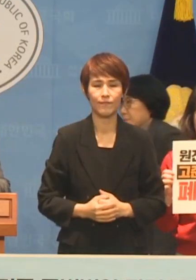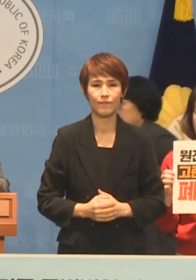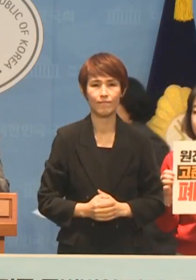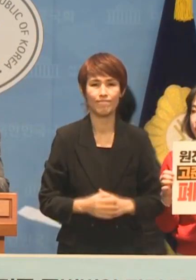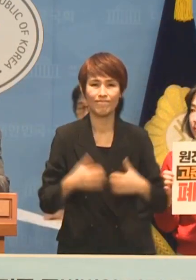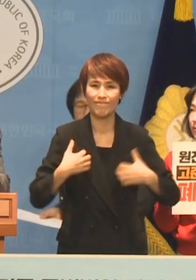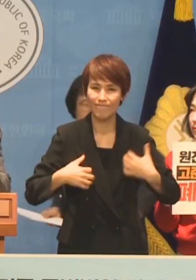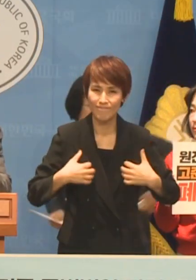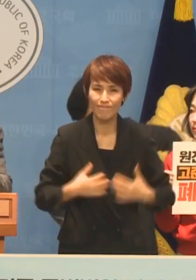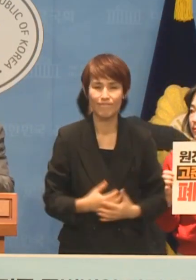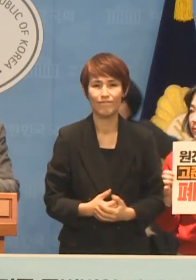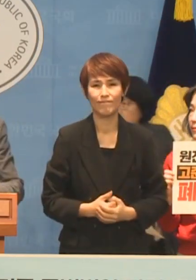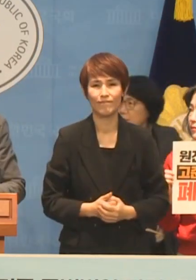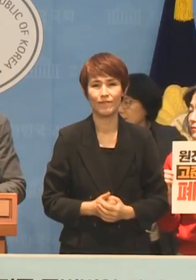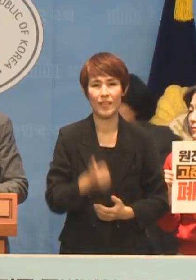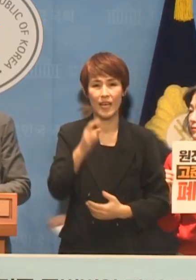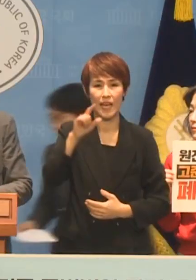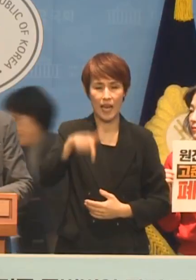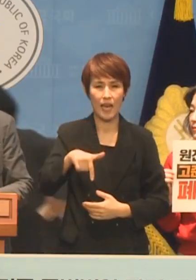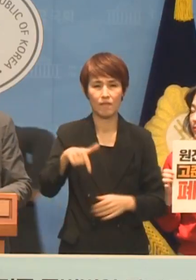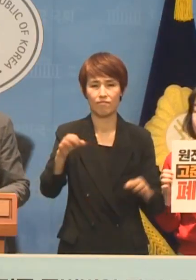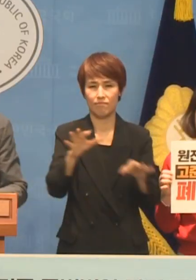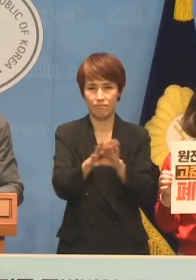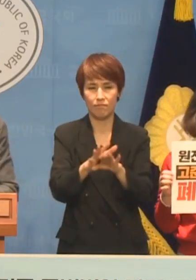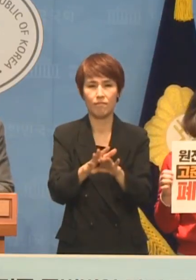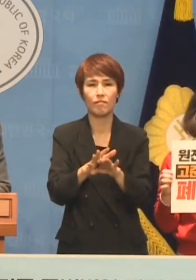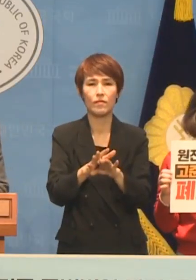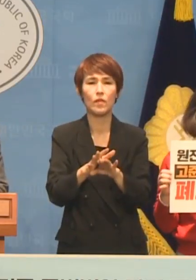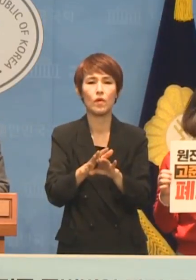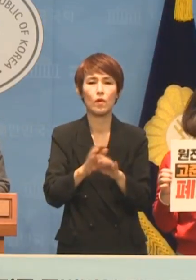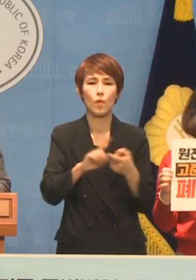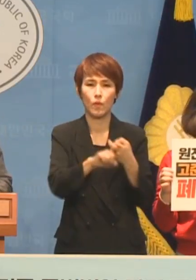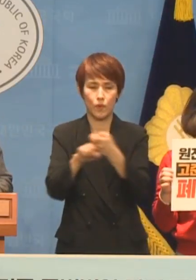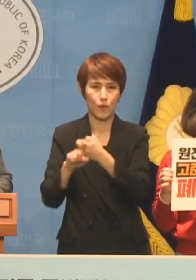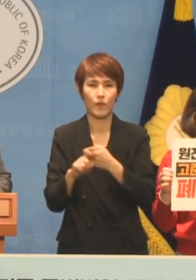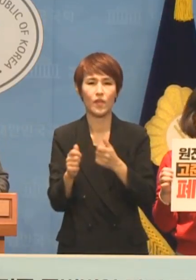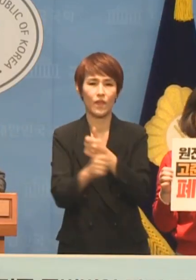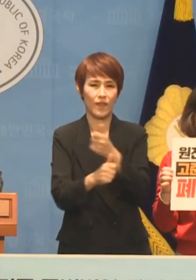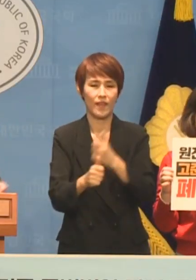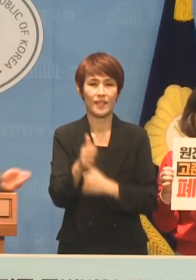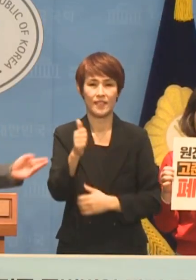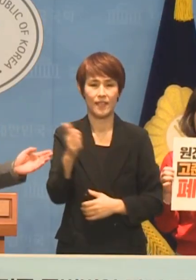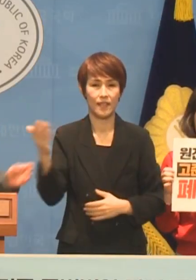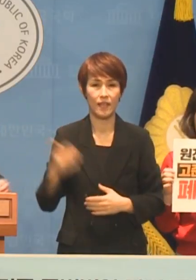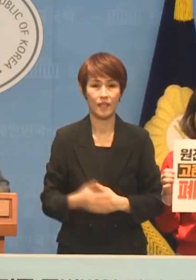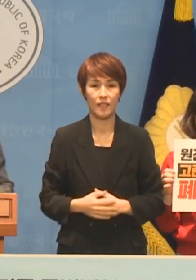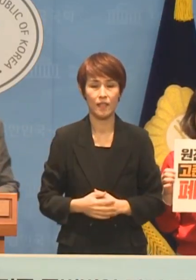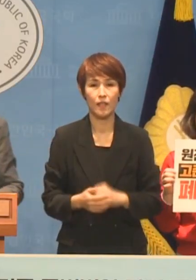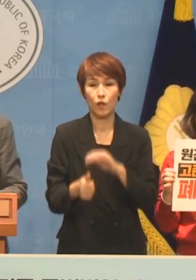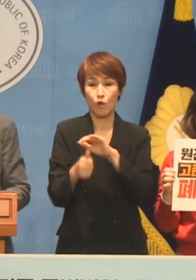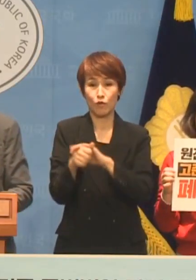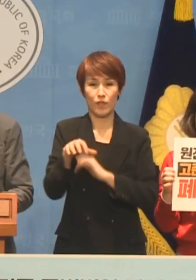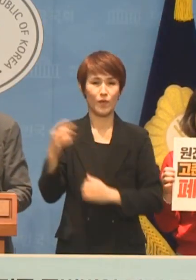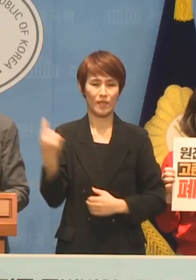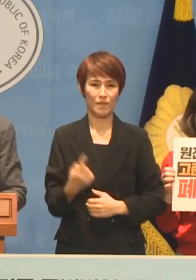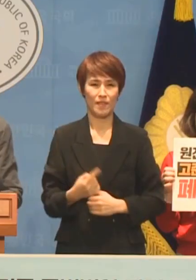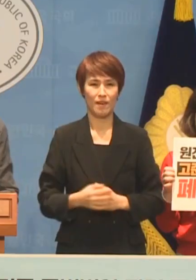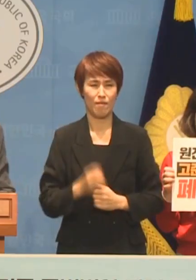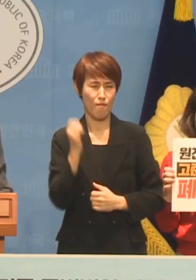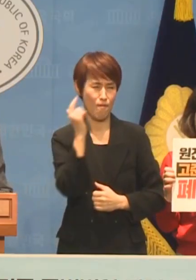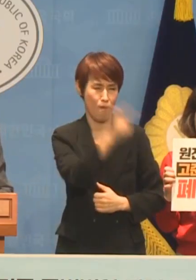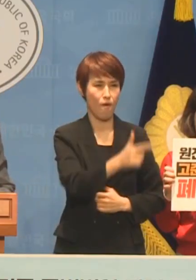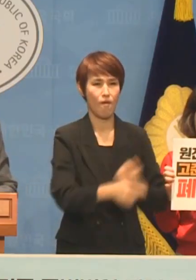예, 반갑습니다. 탈핵 경주 시민 공동행동의 이상홍입니다. 저는 경주에서 왔고요. 지금 영광에서 오신 분도 계시고